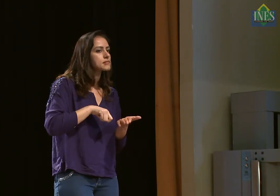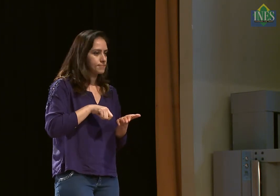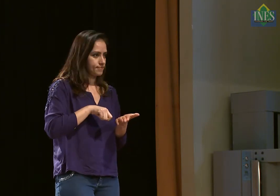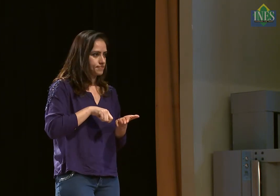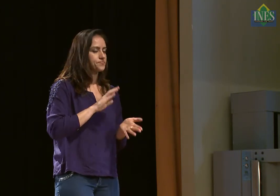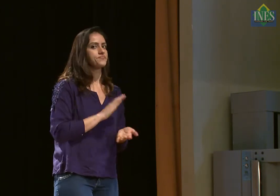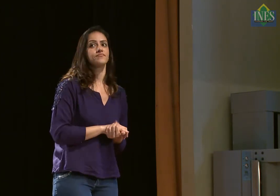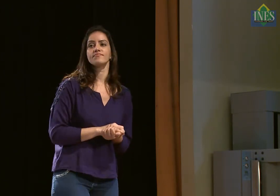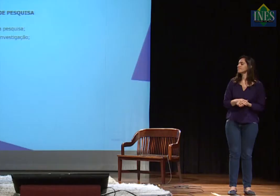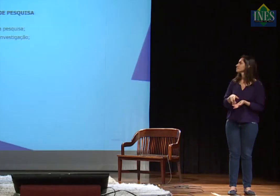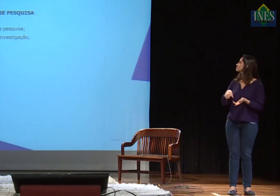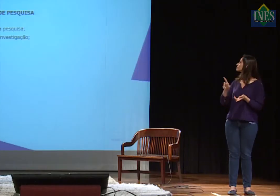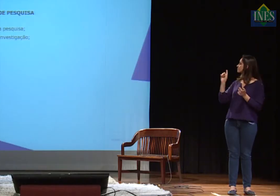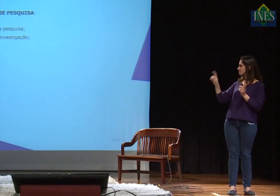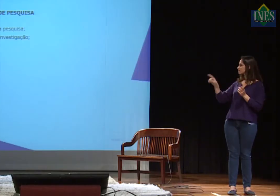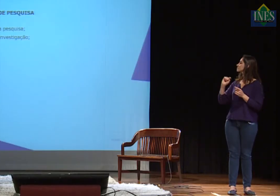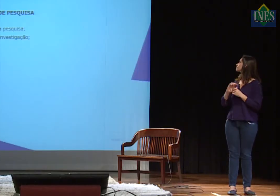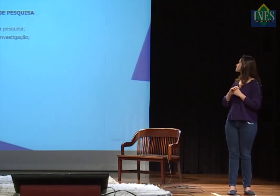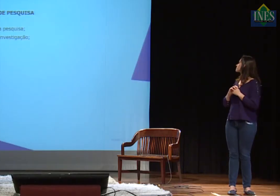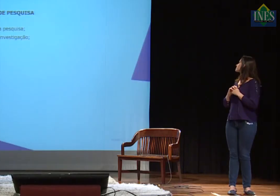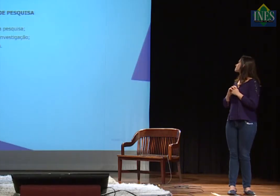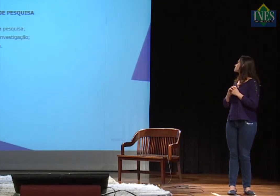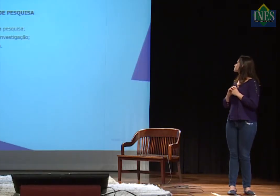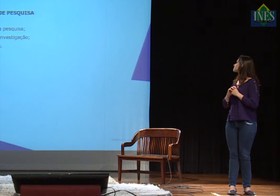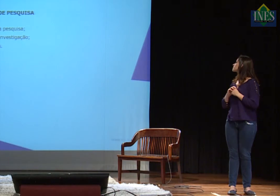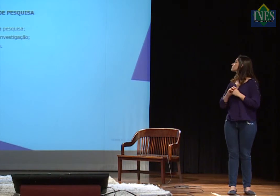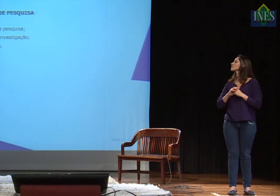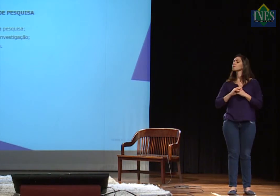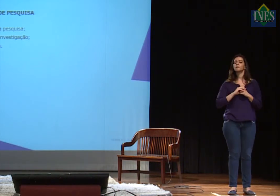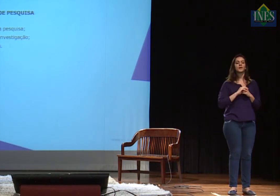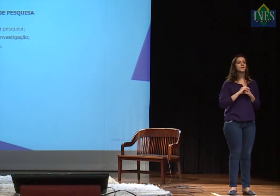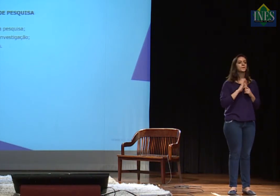assistia nessas aulas, eu observava a turma e fazia as minhas anotações.